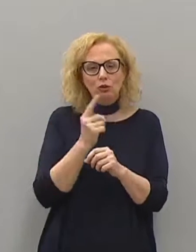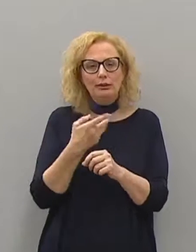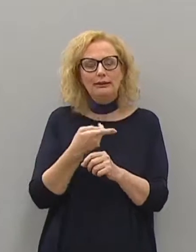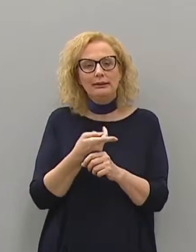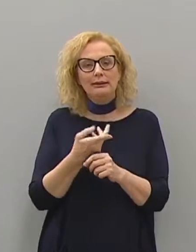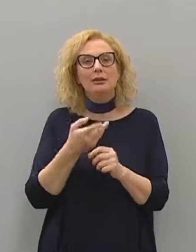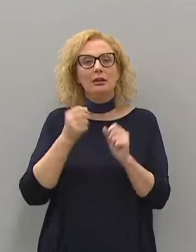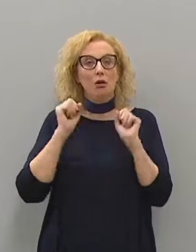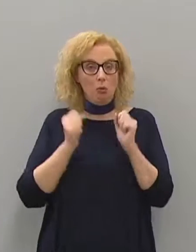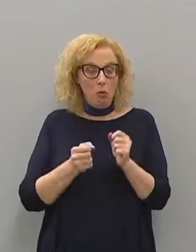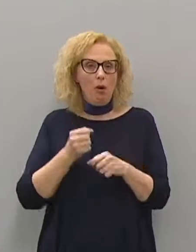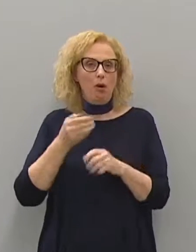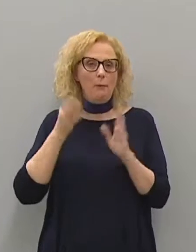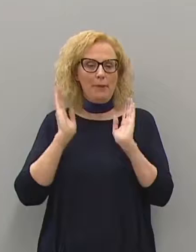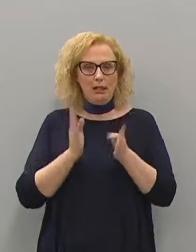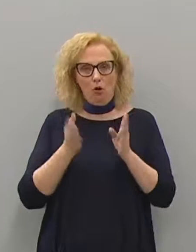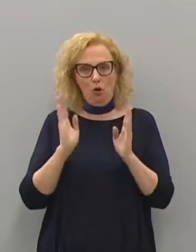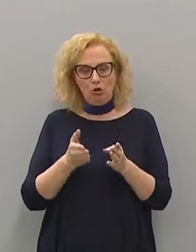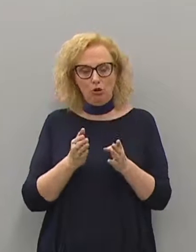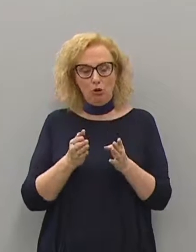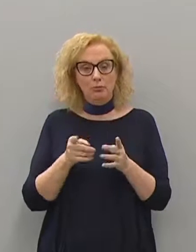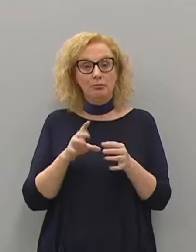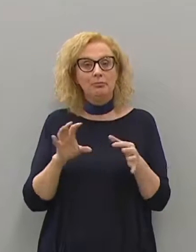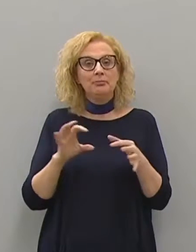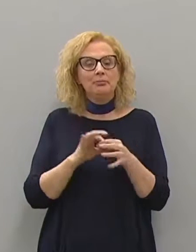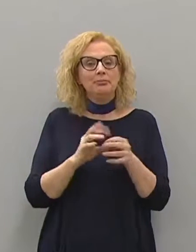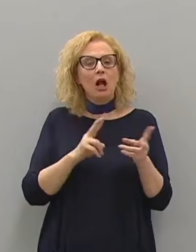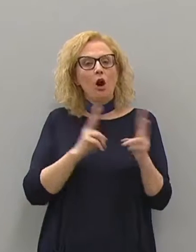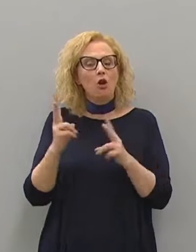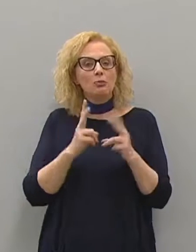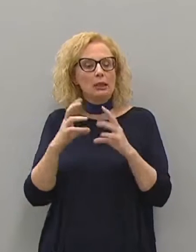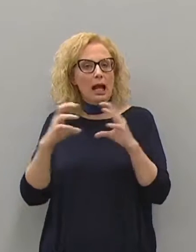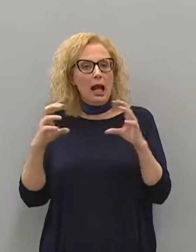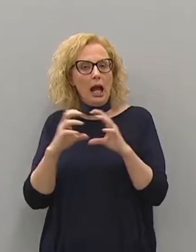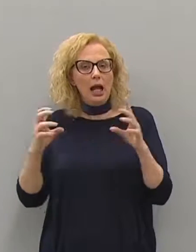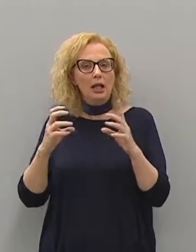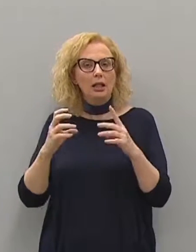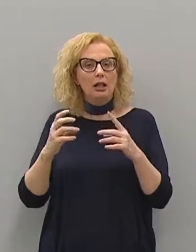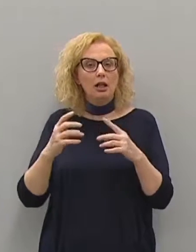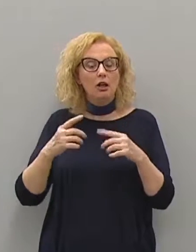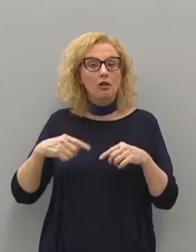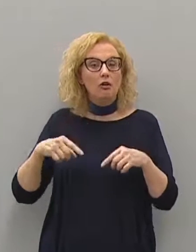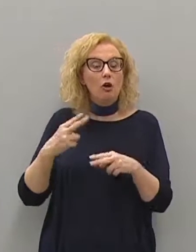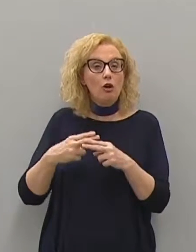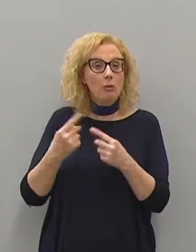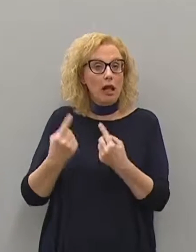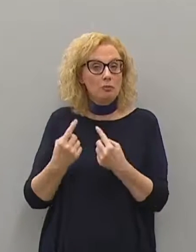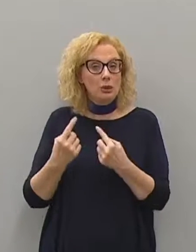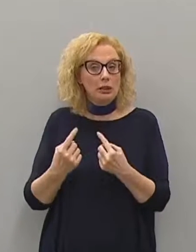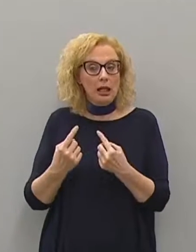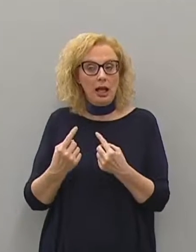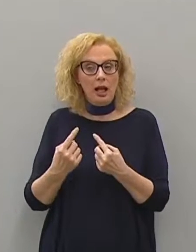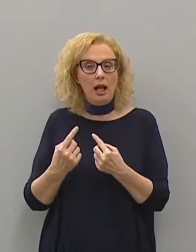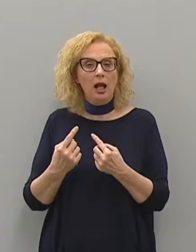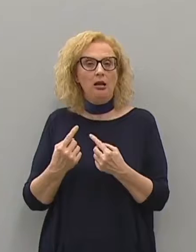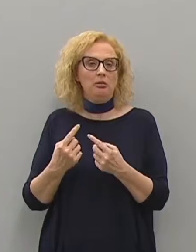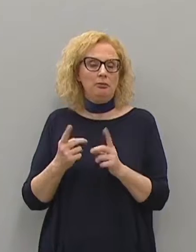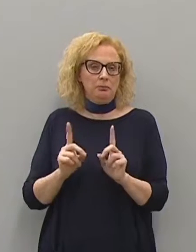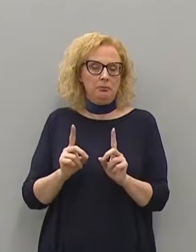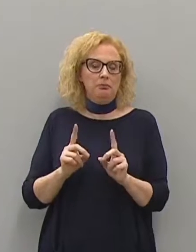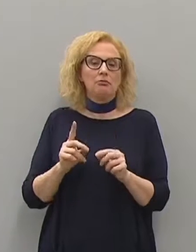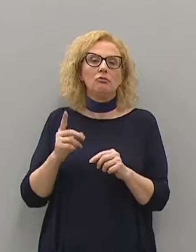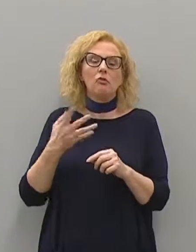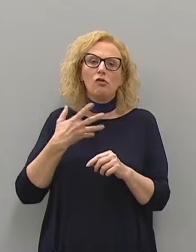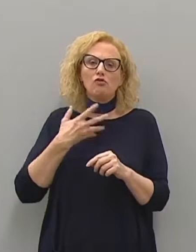pericoloso è quello che riguarda gli ospedali le attendiamo indicazioni da roma c'è una costante attenzione di distribuzione